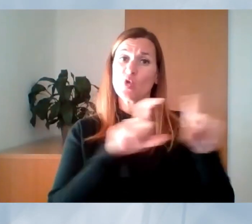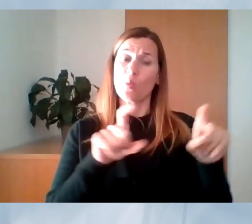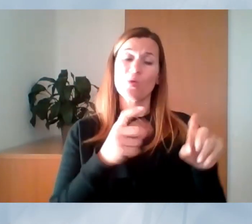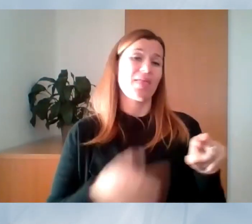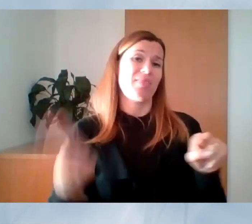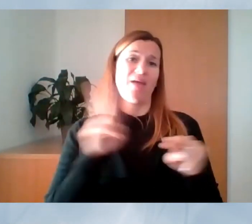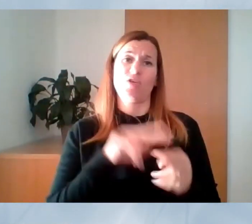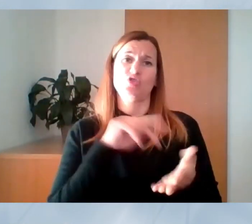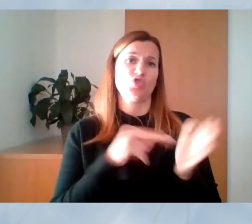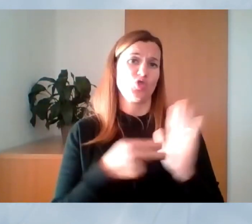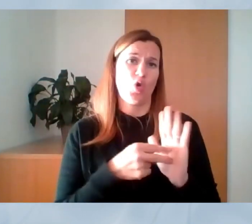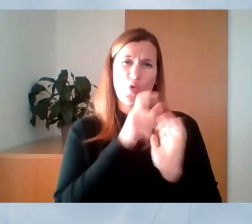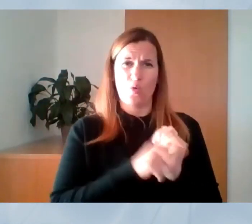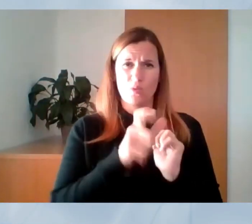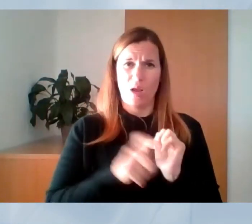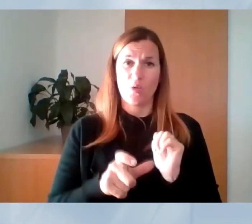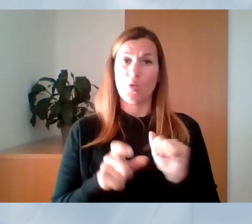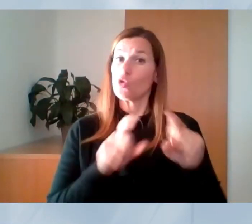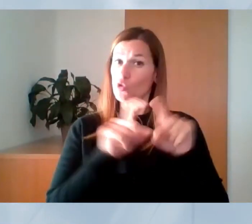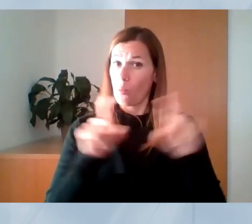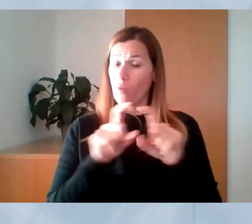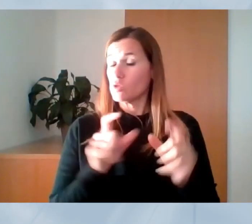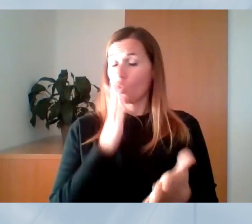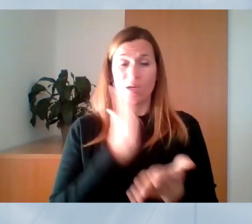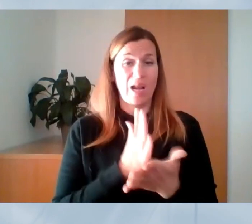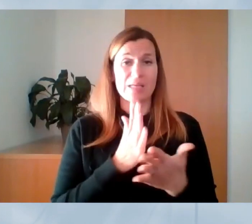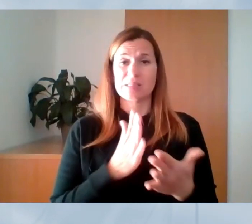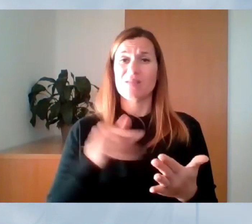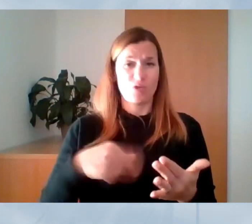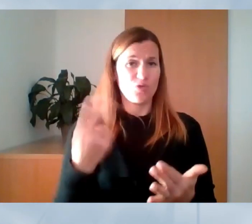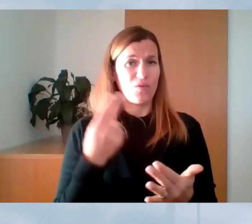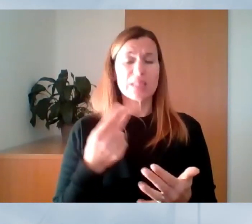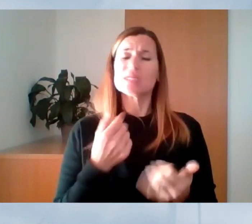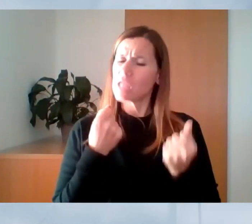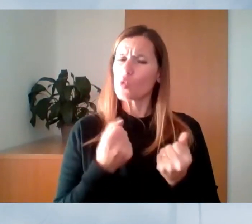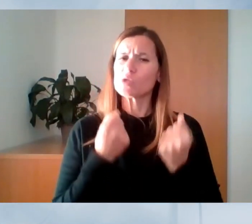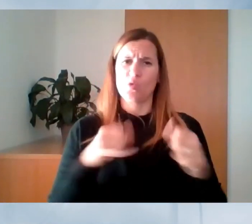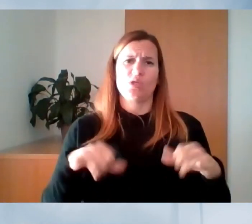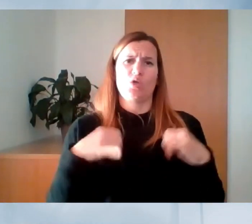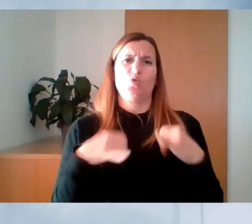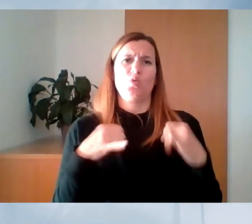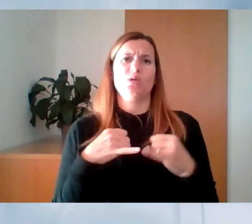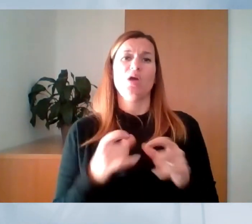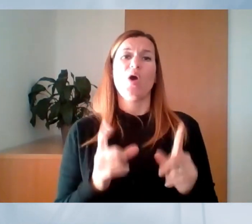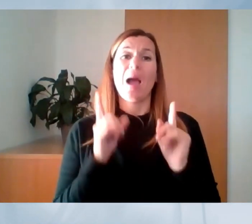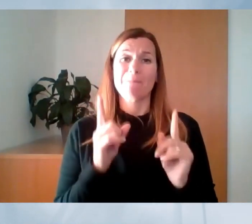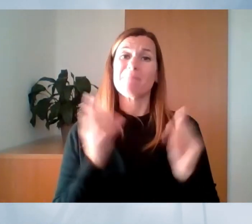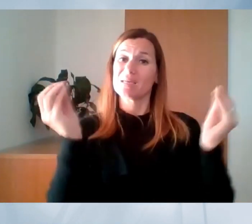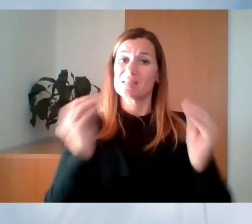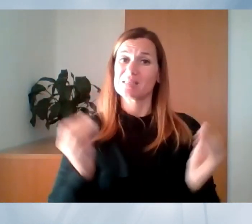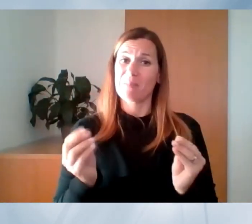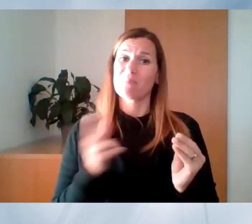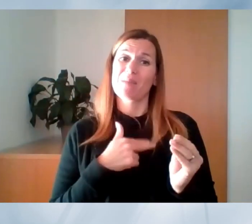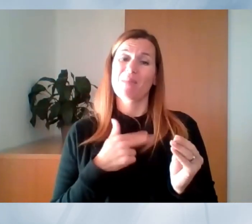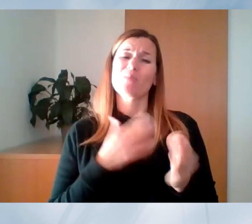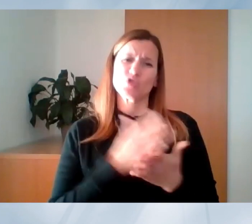je največ strokovnjakov. Domovi so krasni, tudi pri nas se neverjetno trudijo. Samo sistem, kot pa